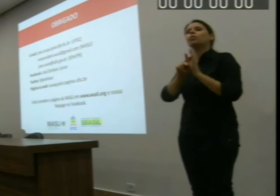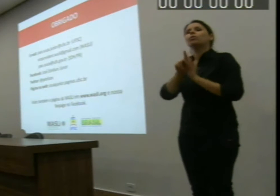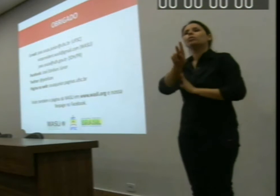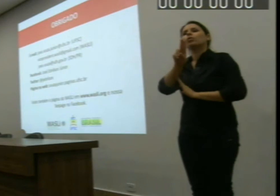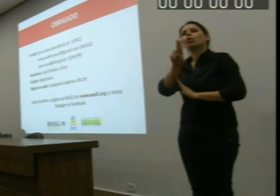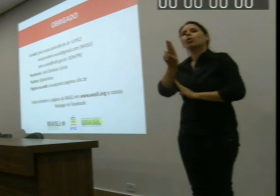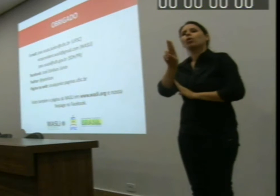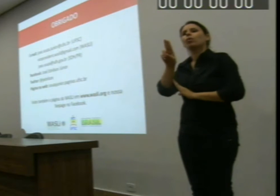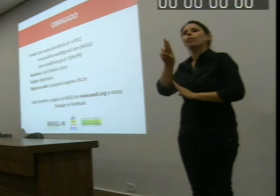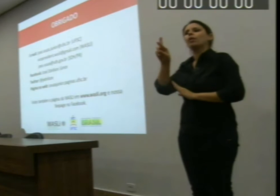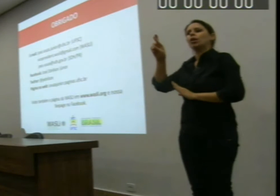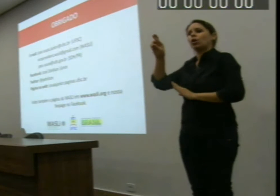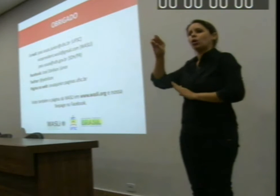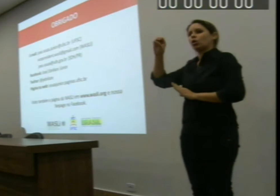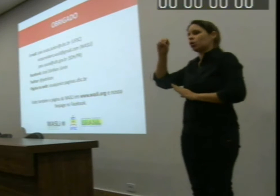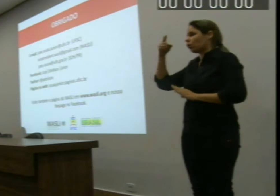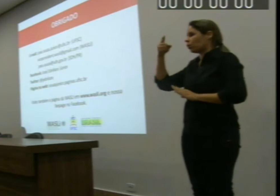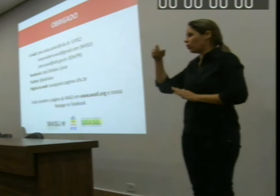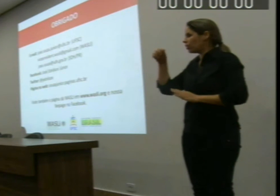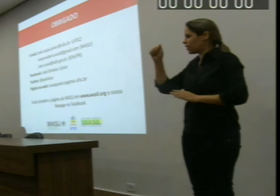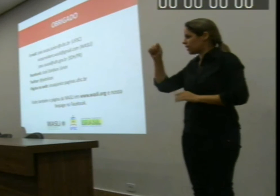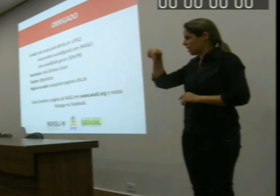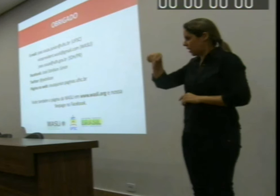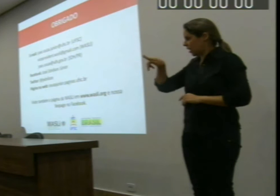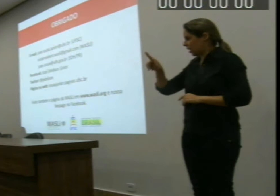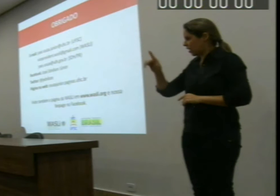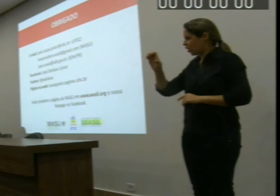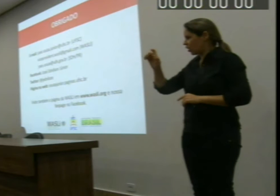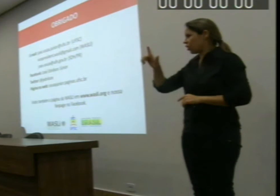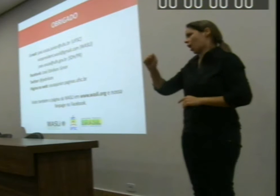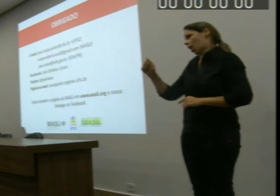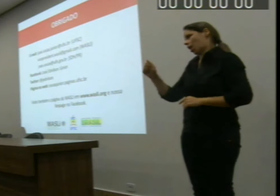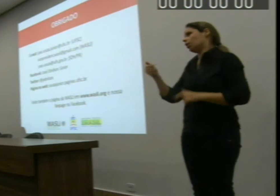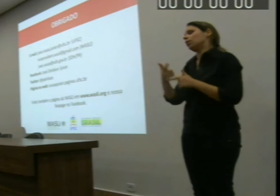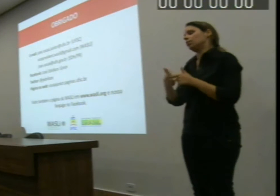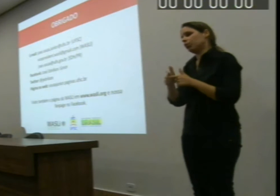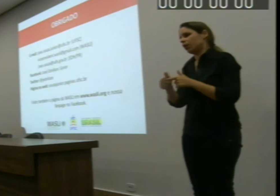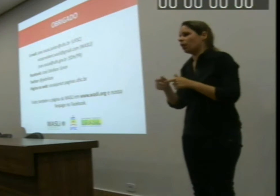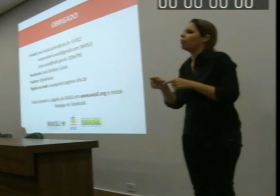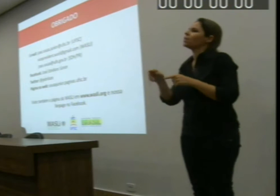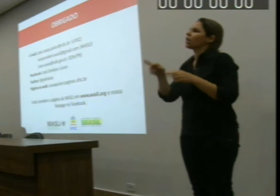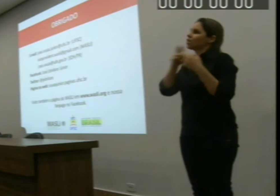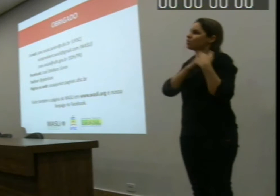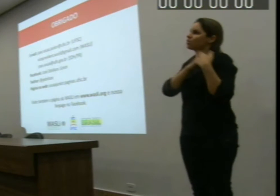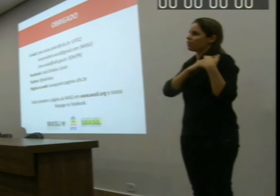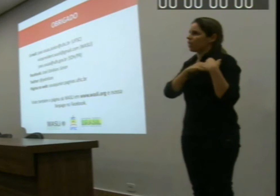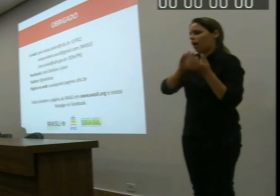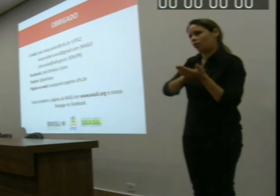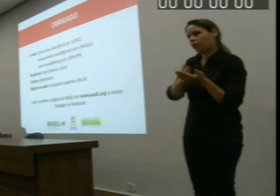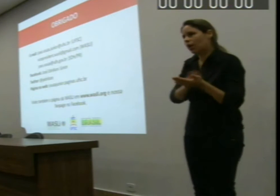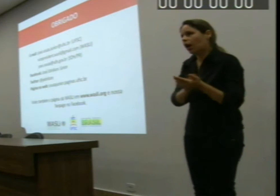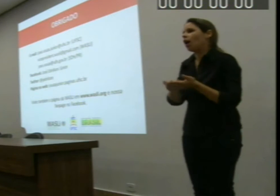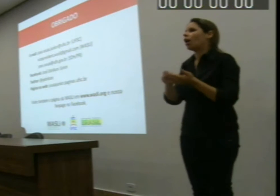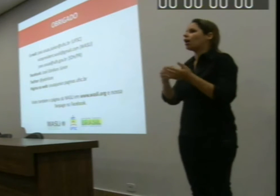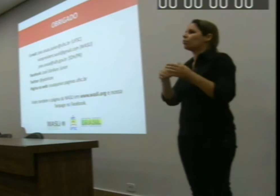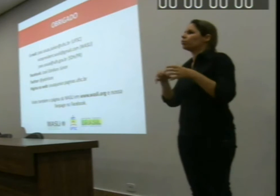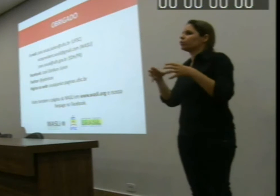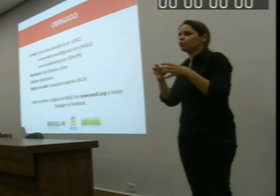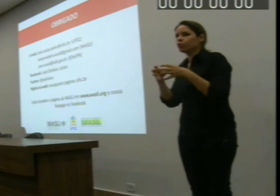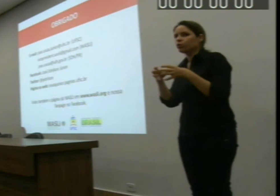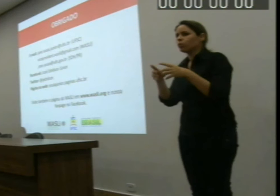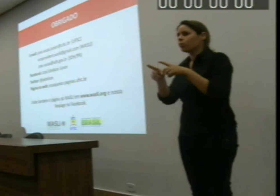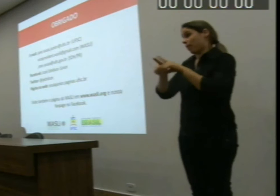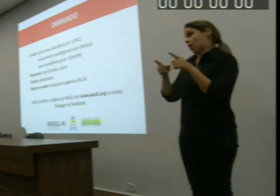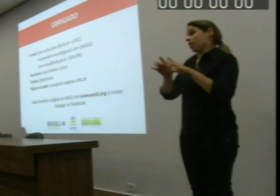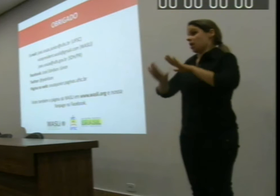Rosângela né Rosângela então tem questões que são pedagógicas que às vezes uma informação um trabalho de conscientização resolve tem